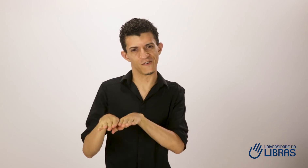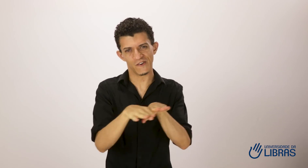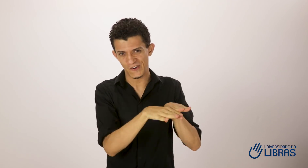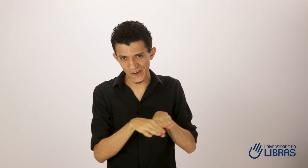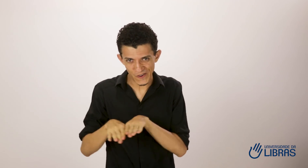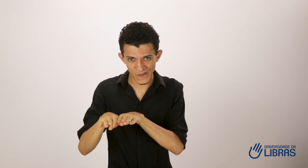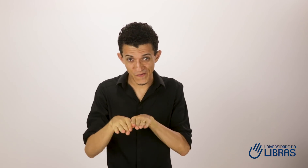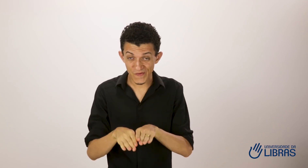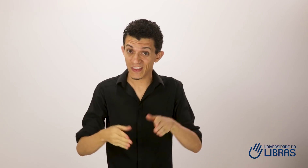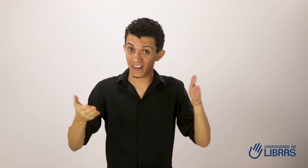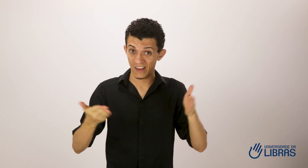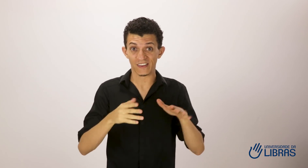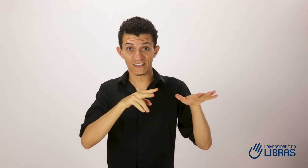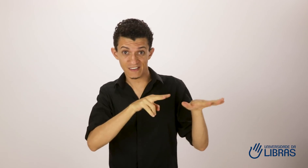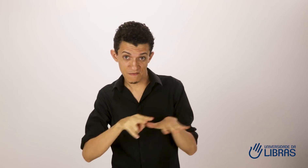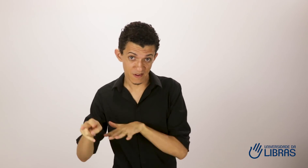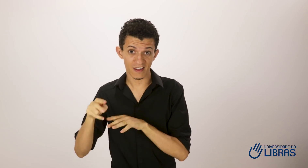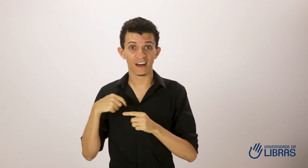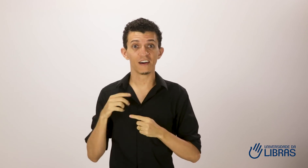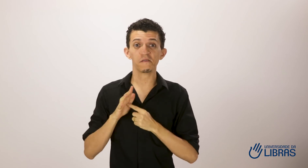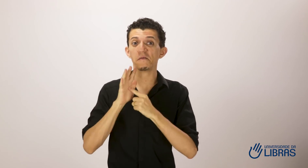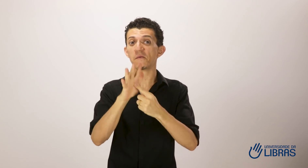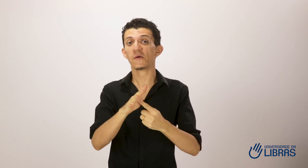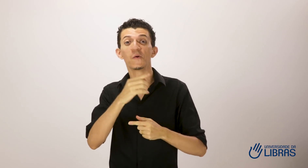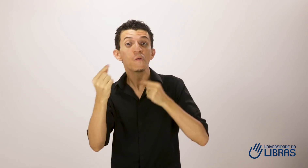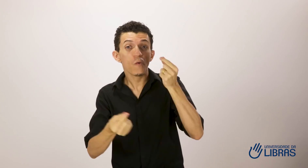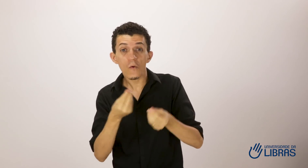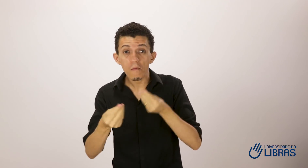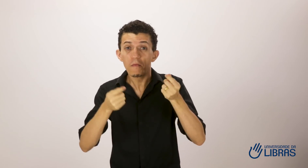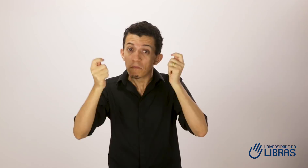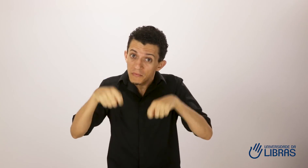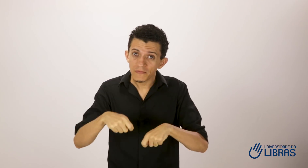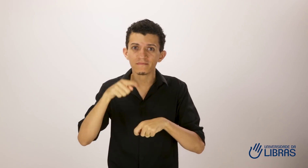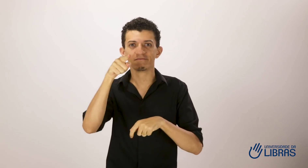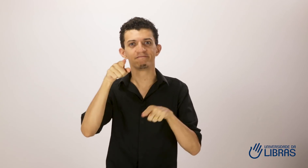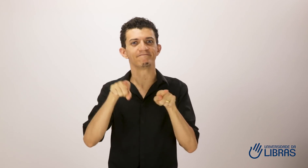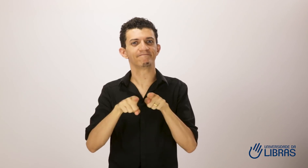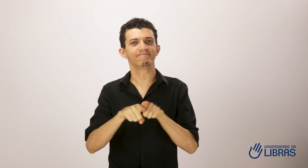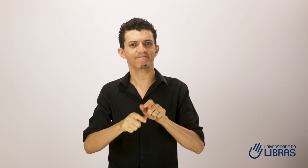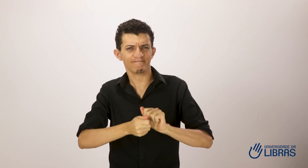essa semana eu vou te mostrar como ser fluente em Libras em 10 semanas.